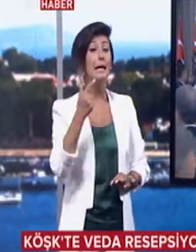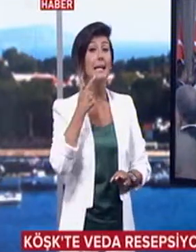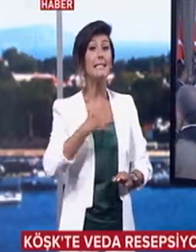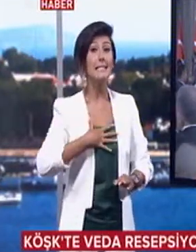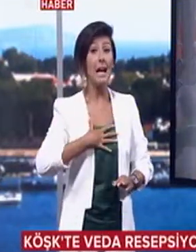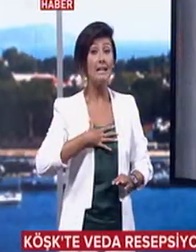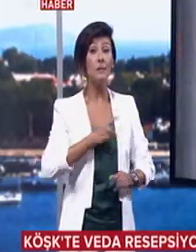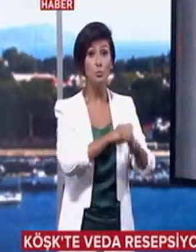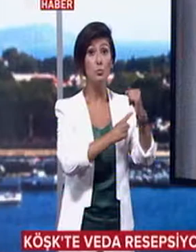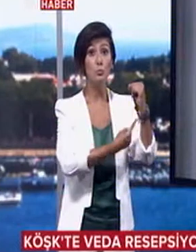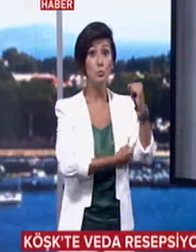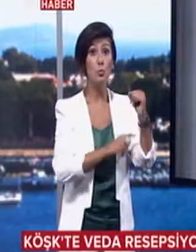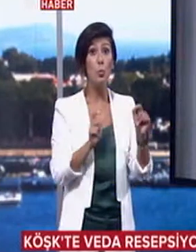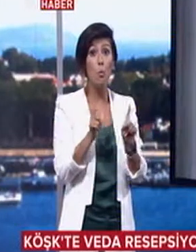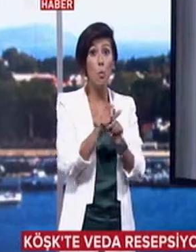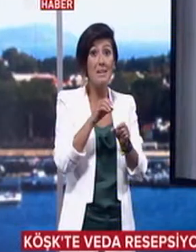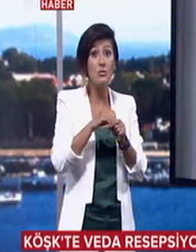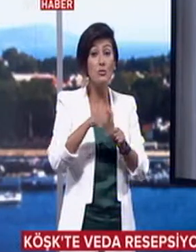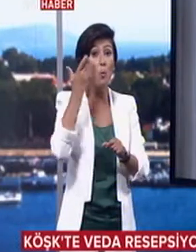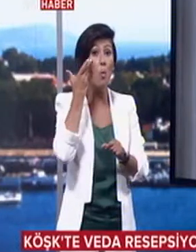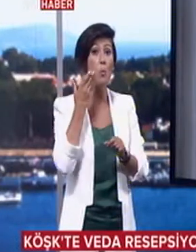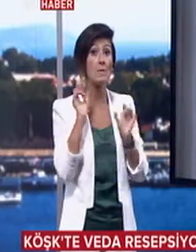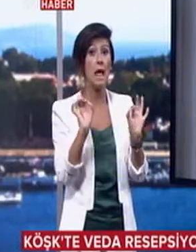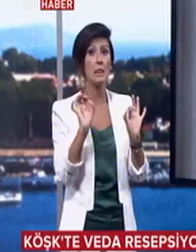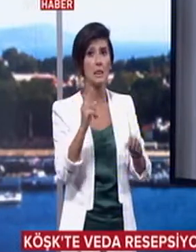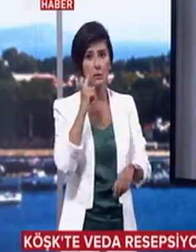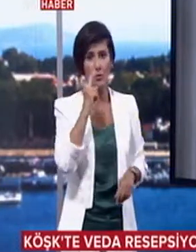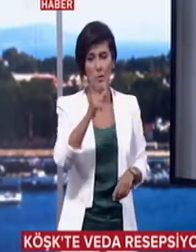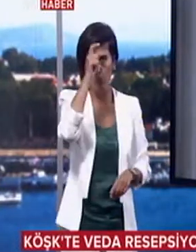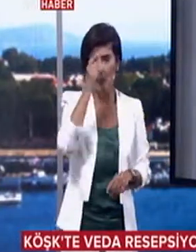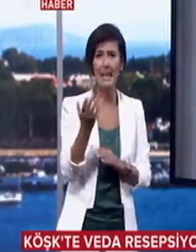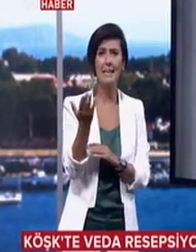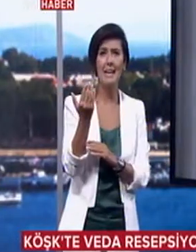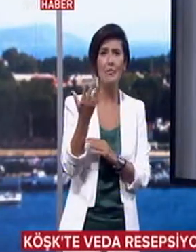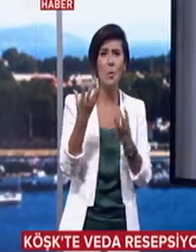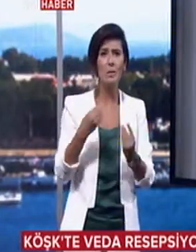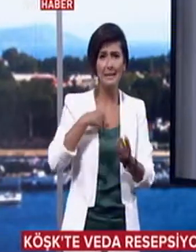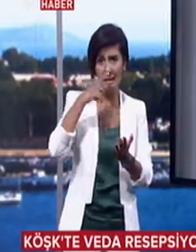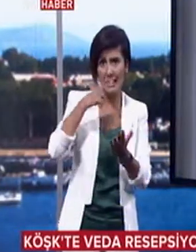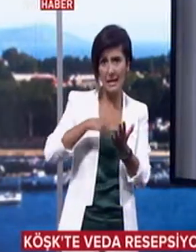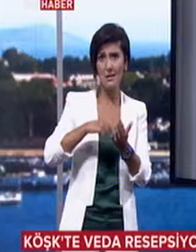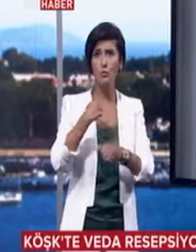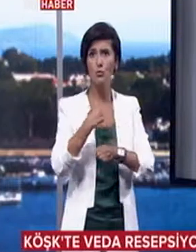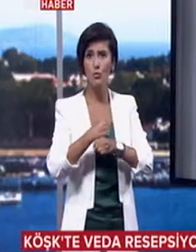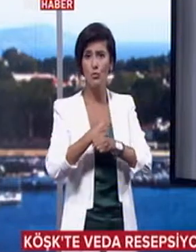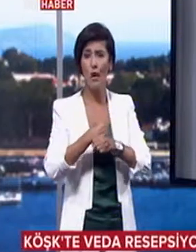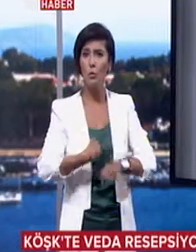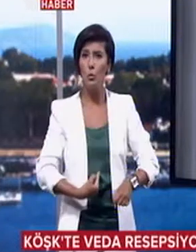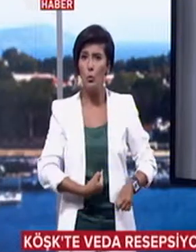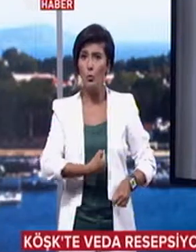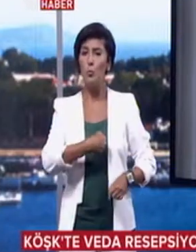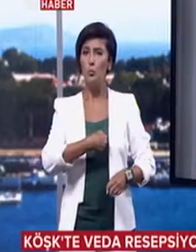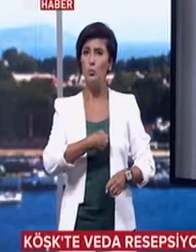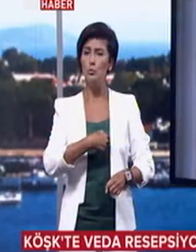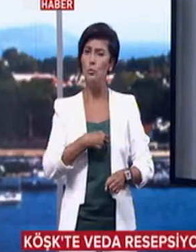itibarı ve gücünü koruması için özen gösterdiğini belirten Gül, Türkiye'nin geleceğine olan inancımı, güvenimi ve umudumu muhafaza